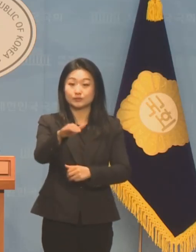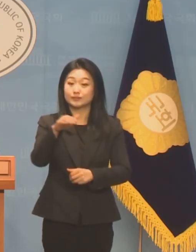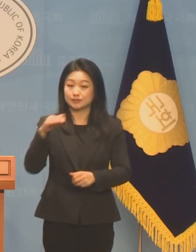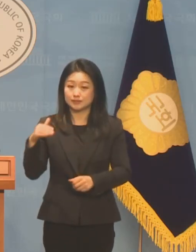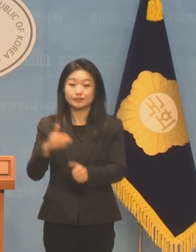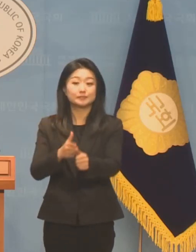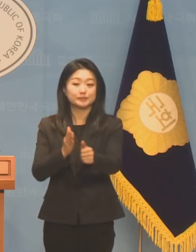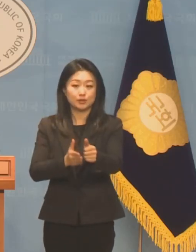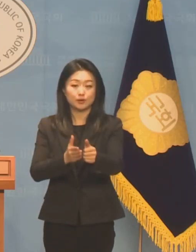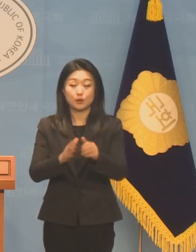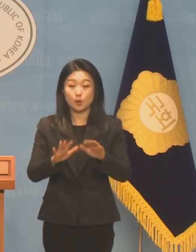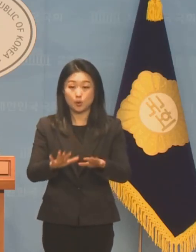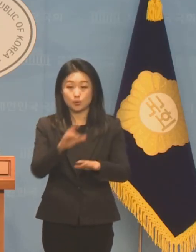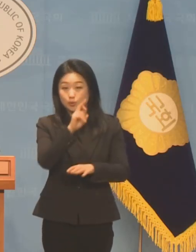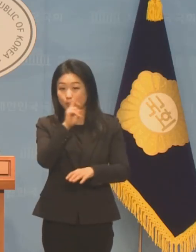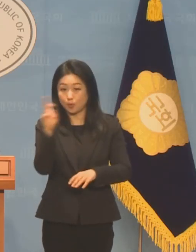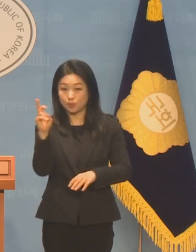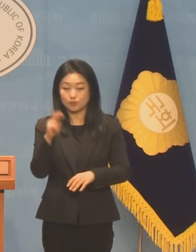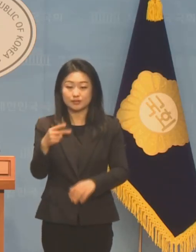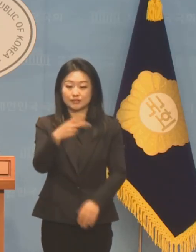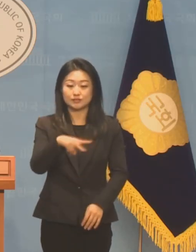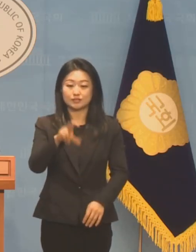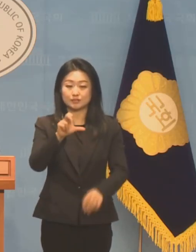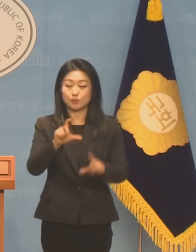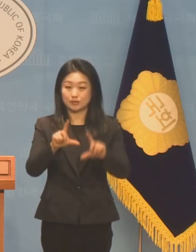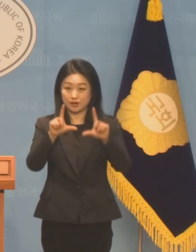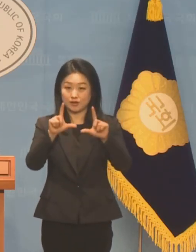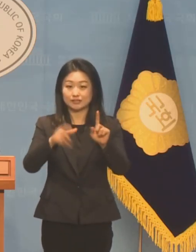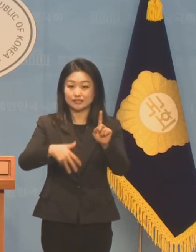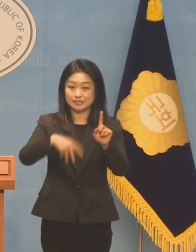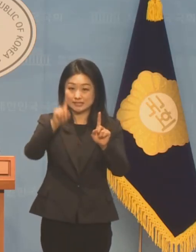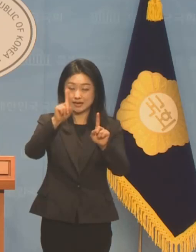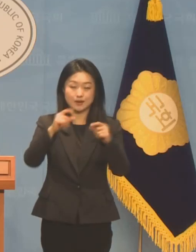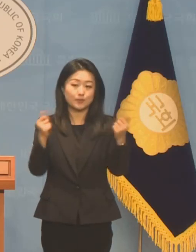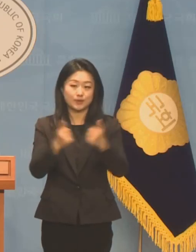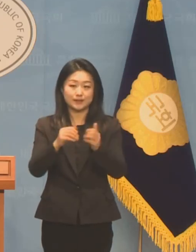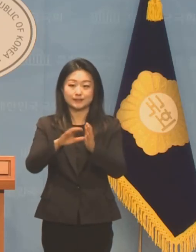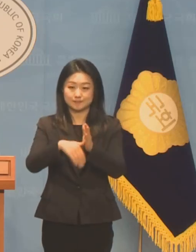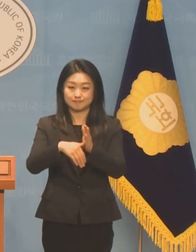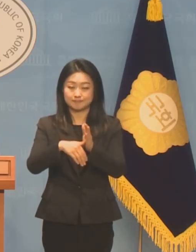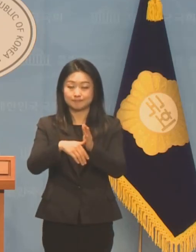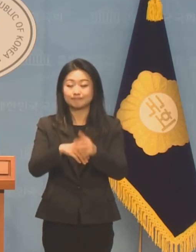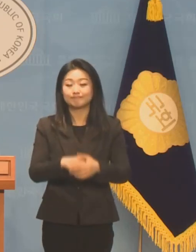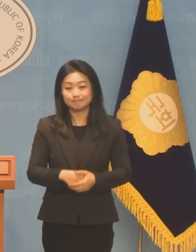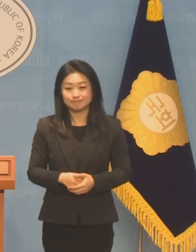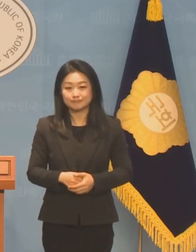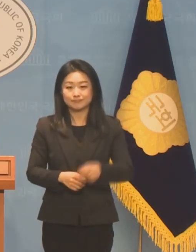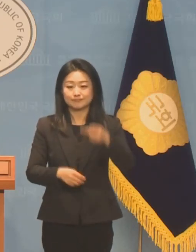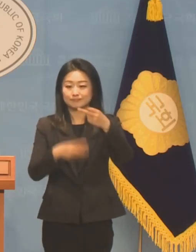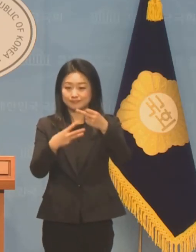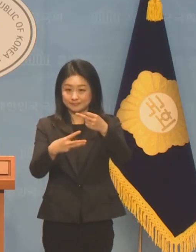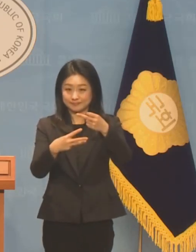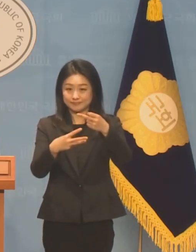오후 국가인권위원회의 2025년 제1차 전원위원회에서 결국 12.3 내란 피의자들의